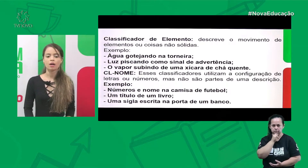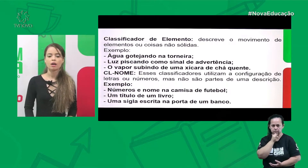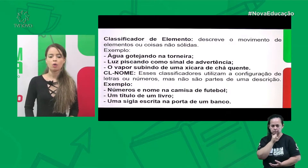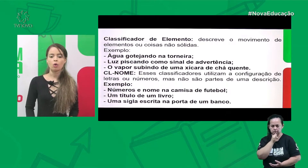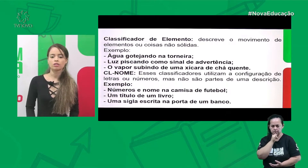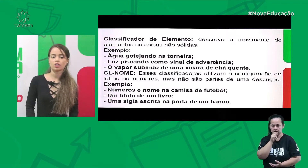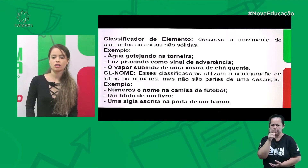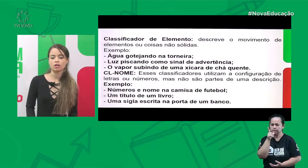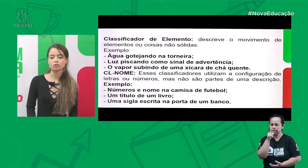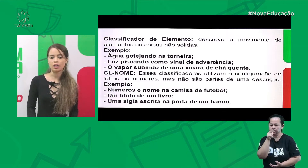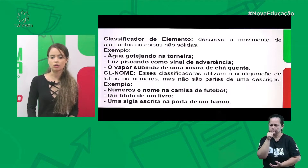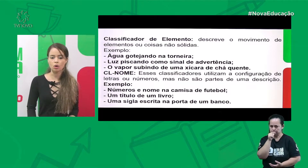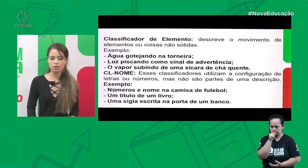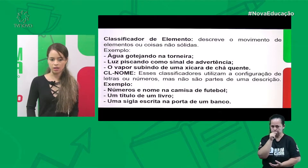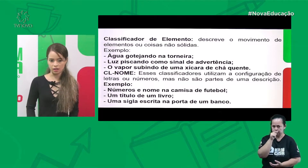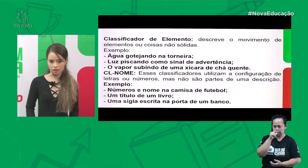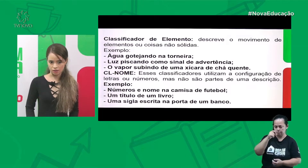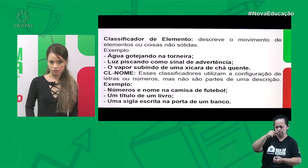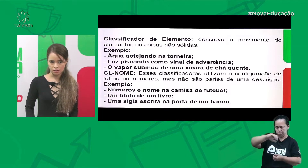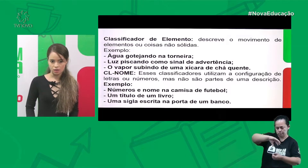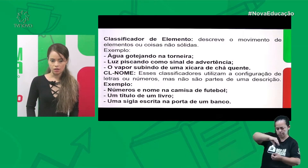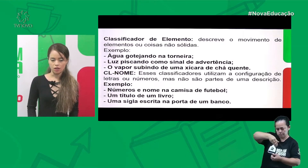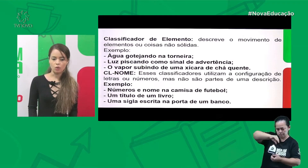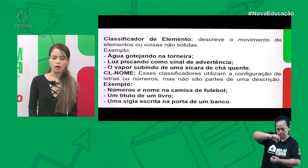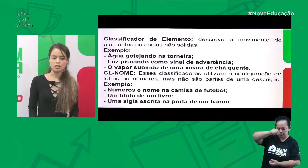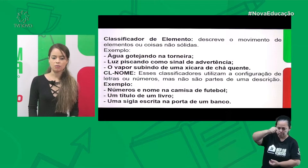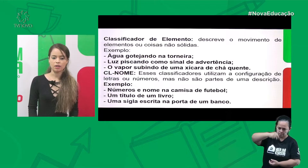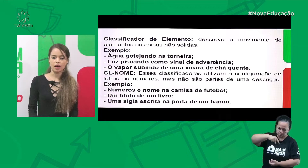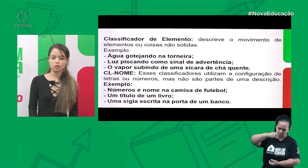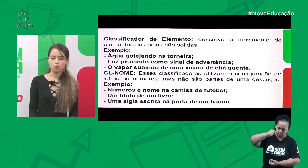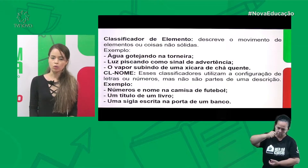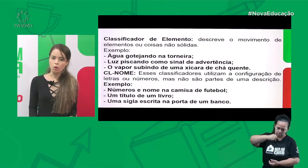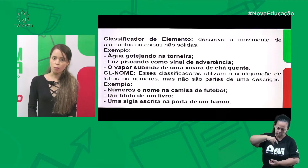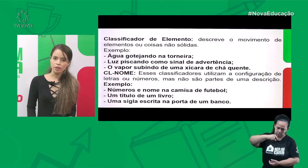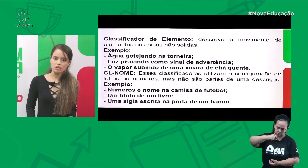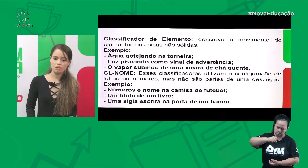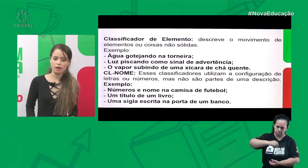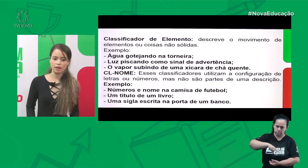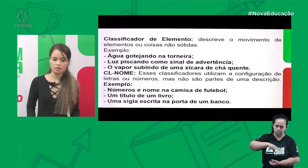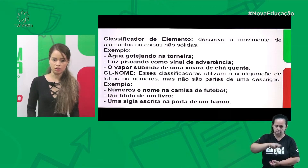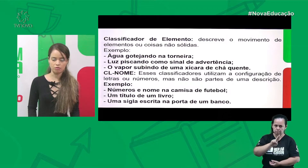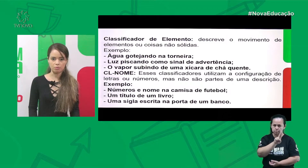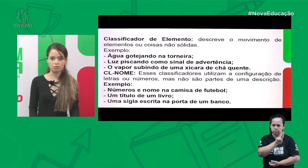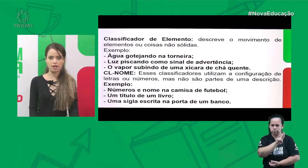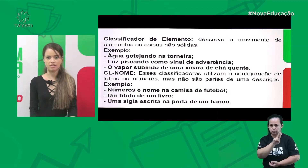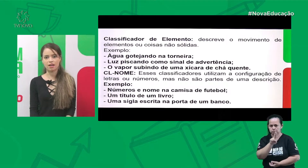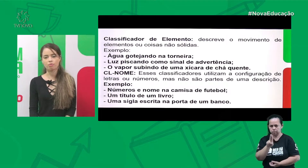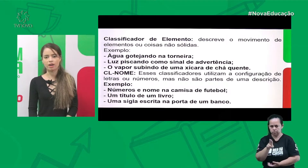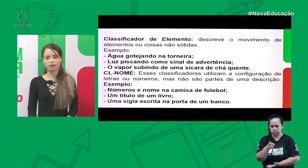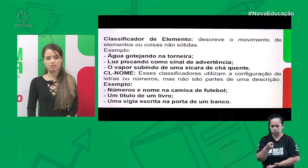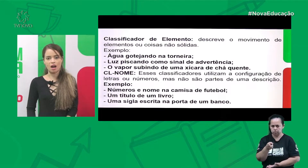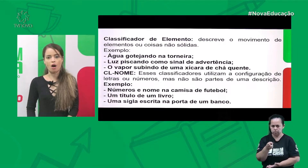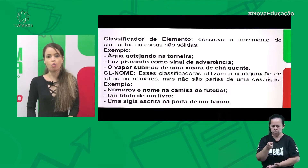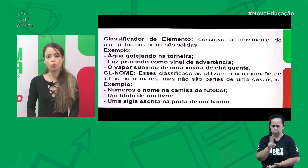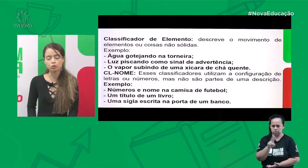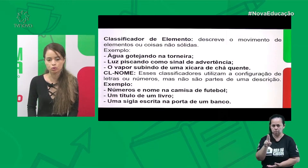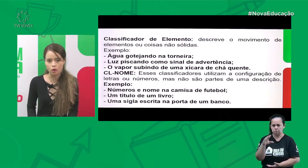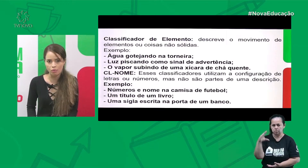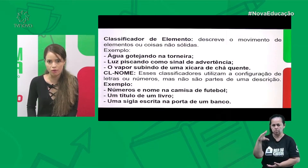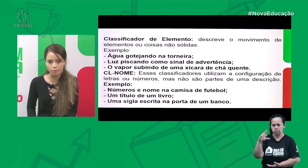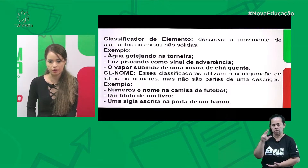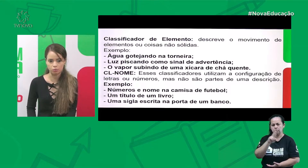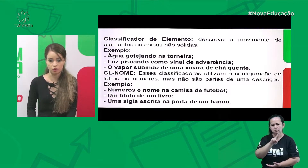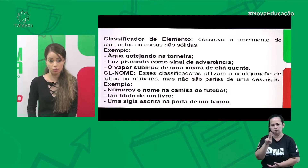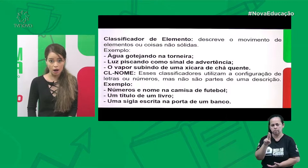água gotejando na torneira. E o classificador nome, que são aqueles que vamos fazer referência ao uso